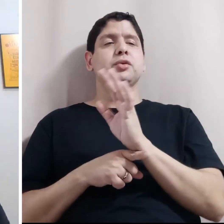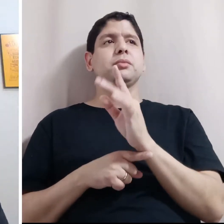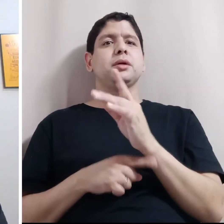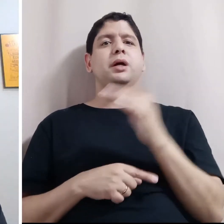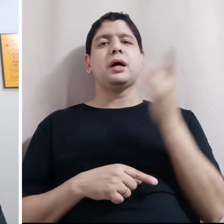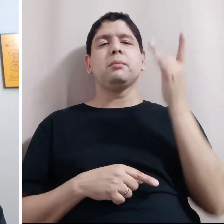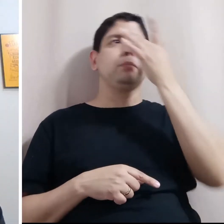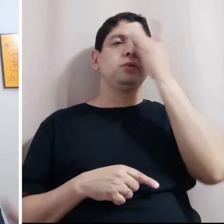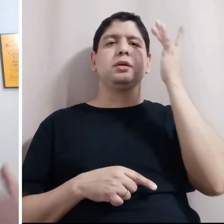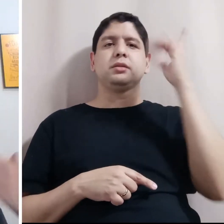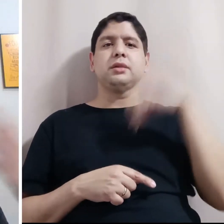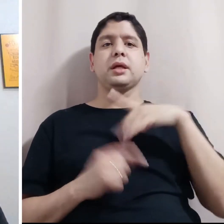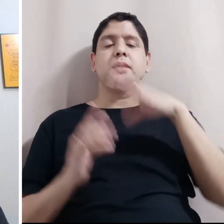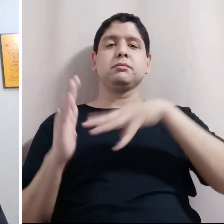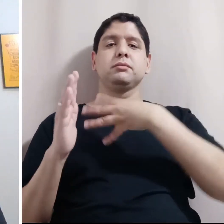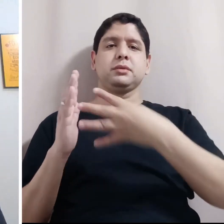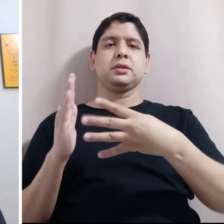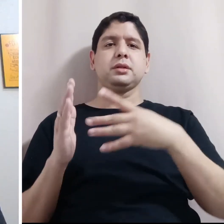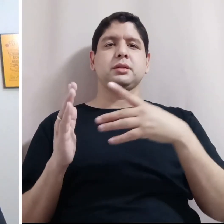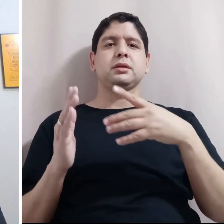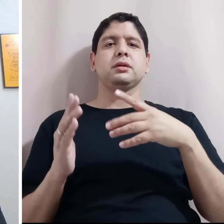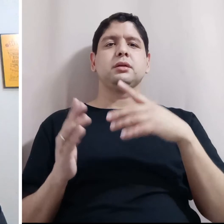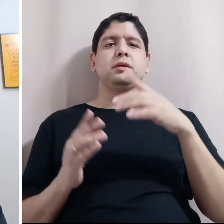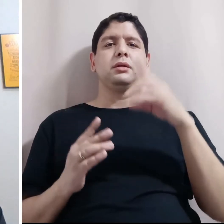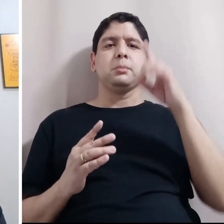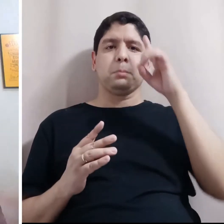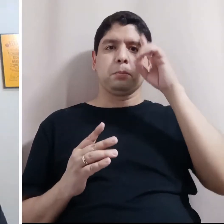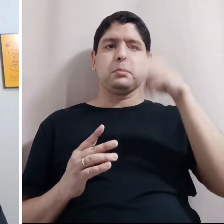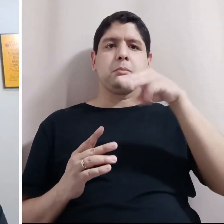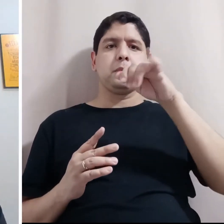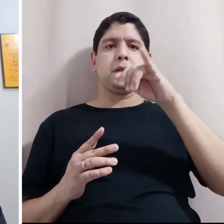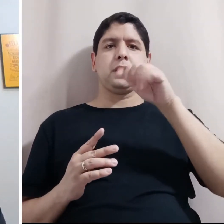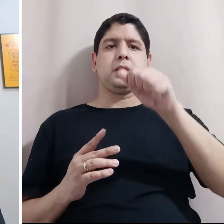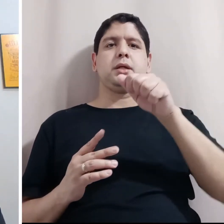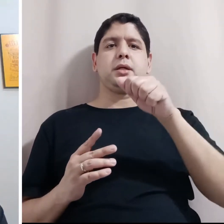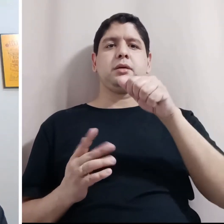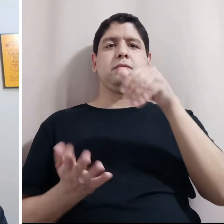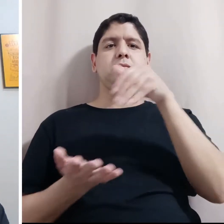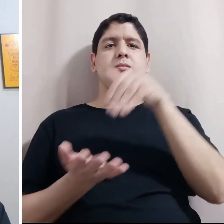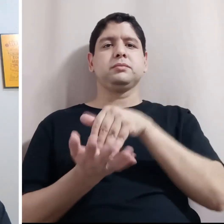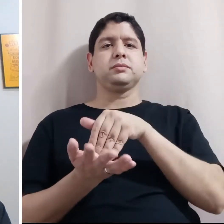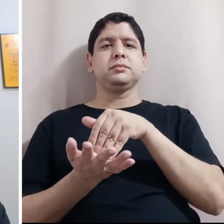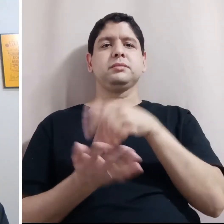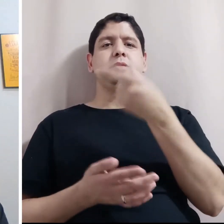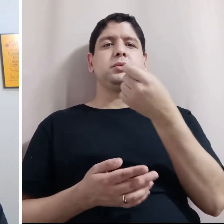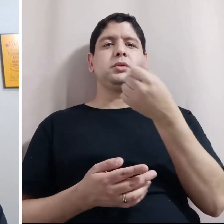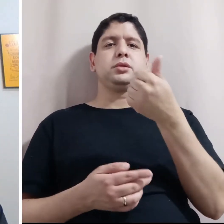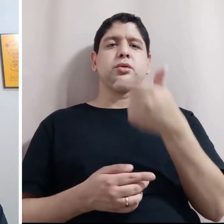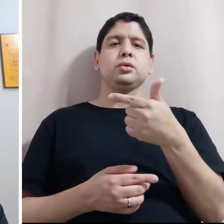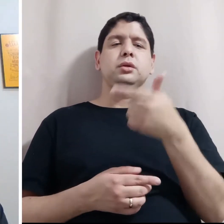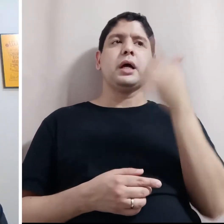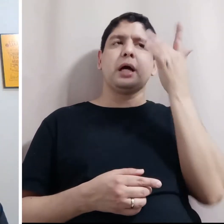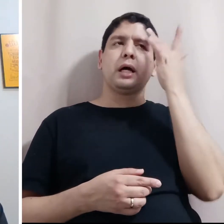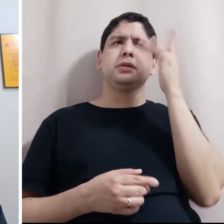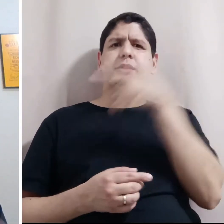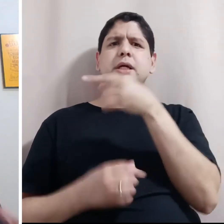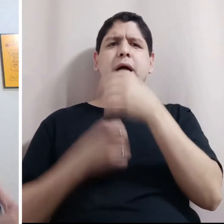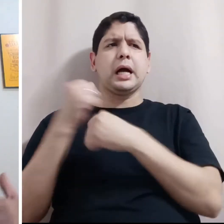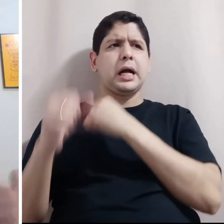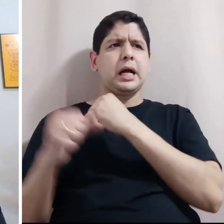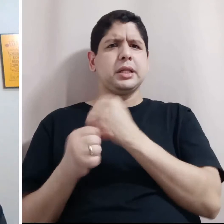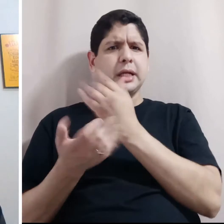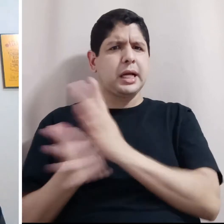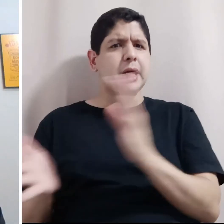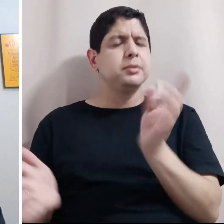houve todo um alvoroço, as pessoas dizendo que o mundo ia acabar porque era o que dizia o calendário dos maias. E não é nada disso, né? Os